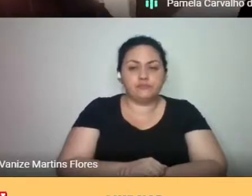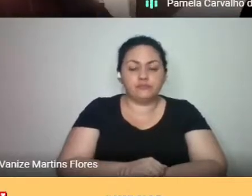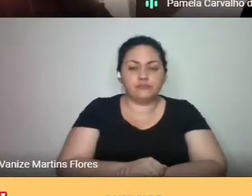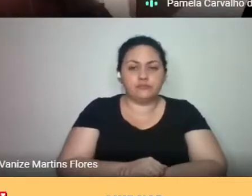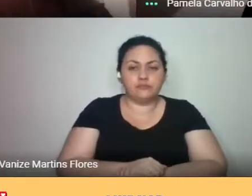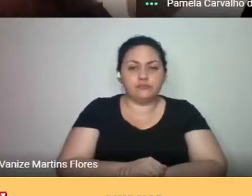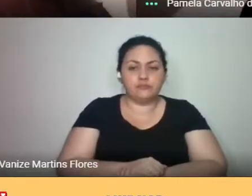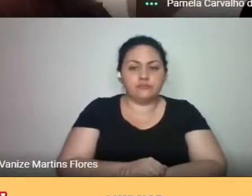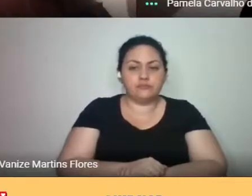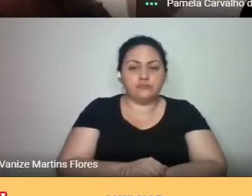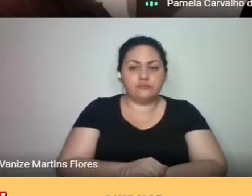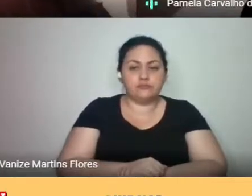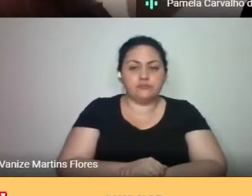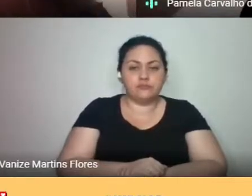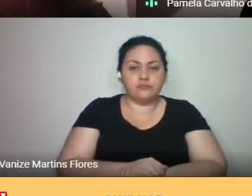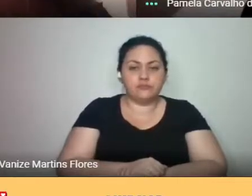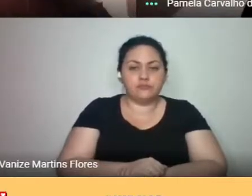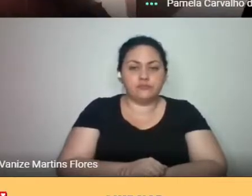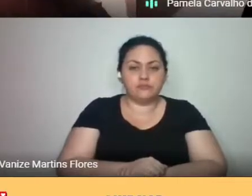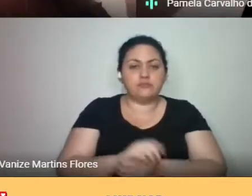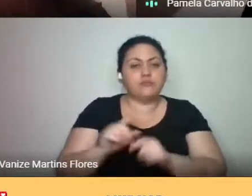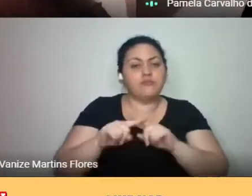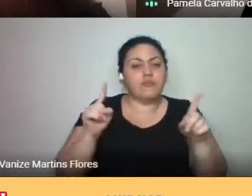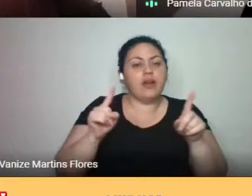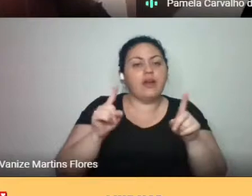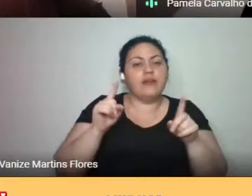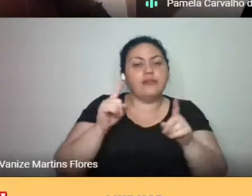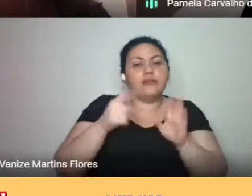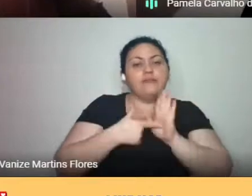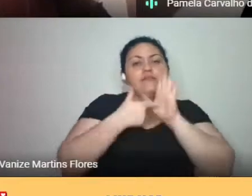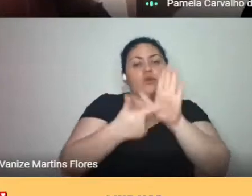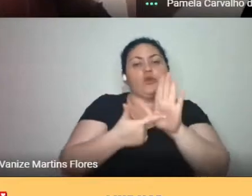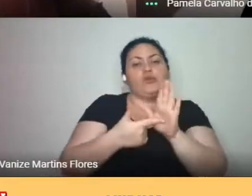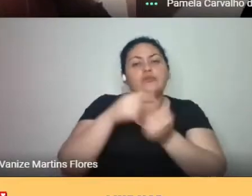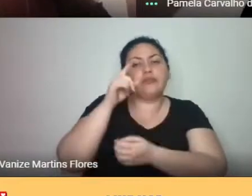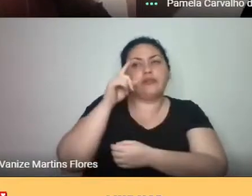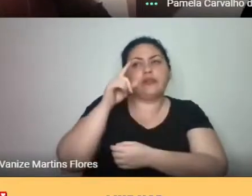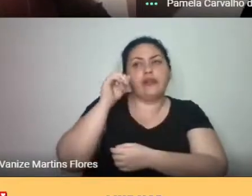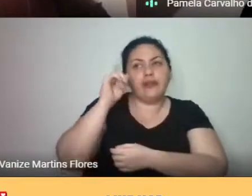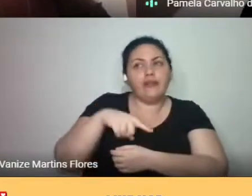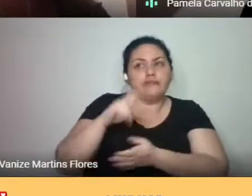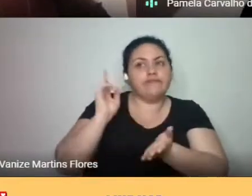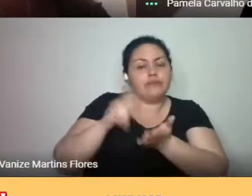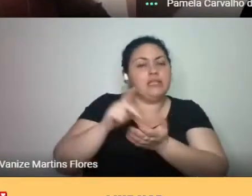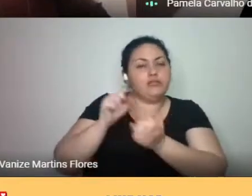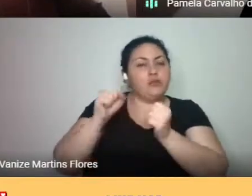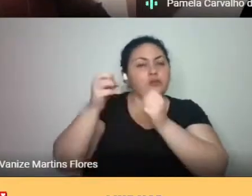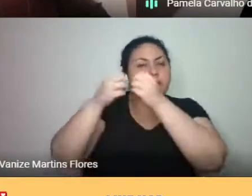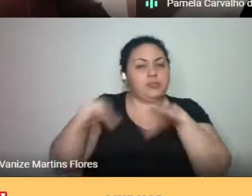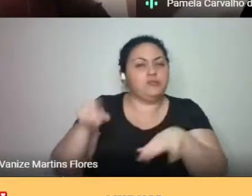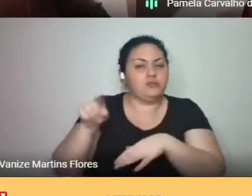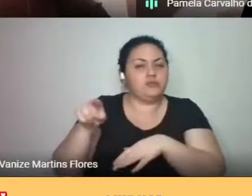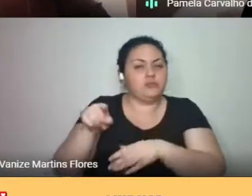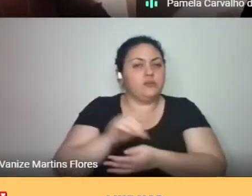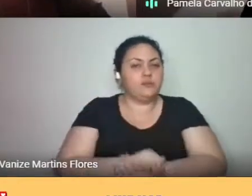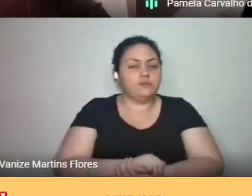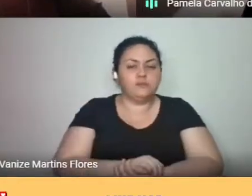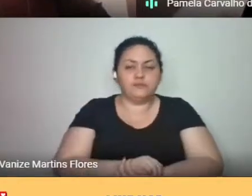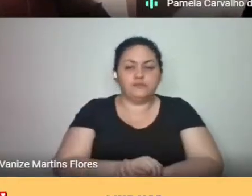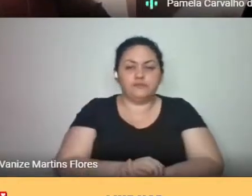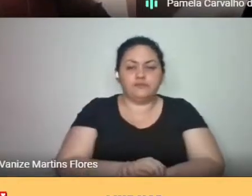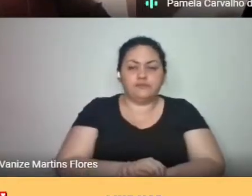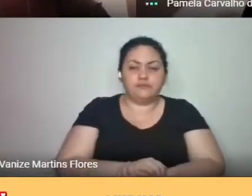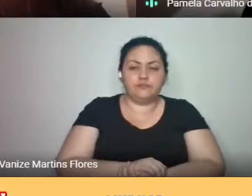estão pensando sobre que realmente pode ficar prejudicial. Então, acho que esses 4